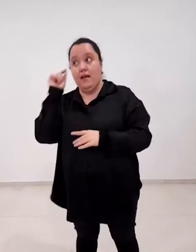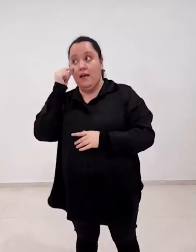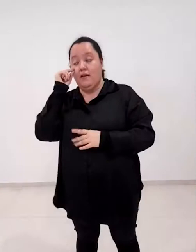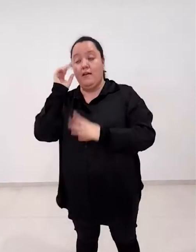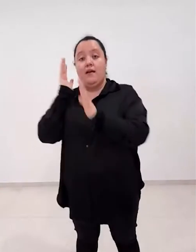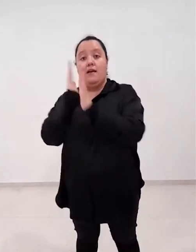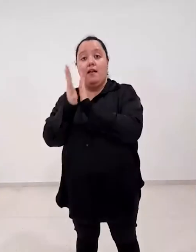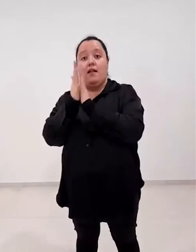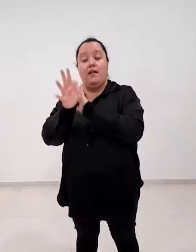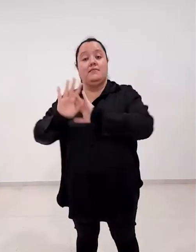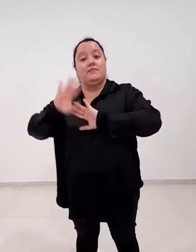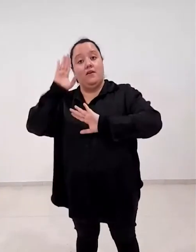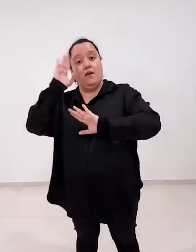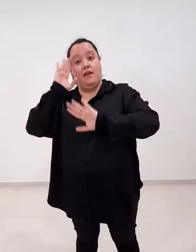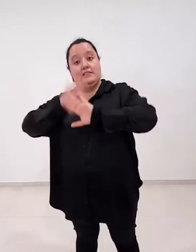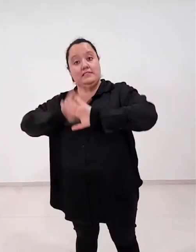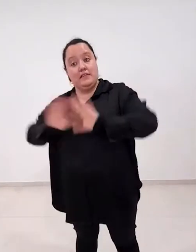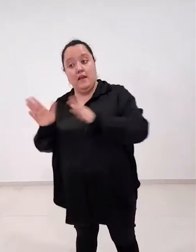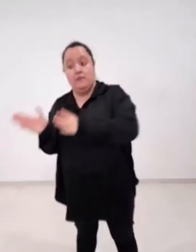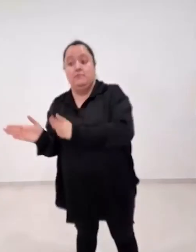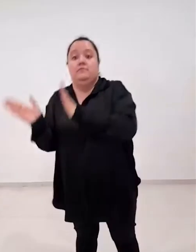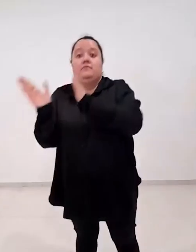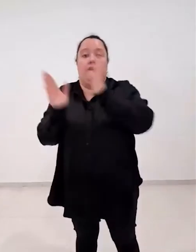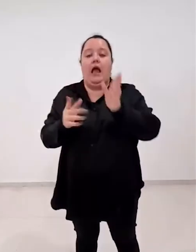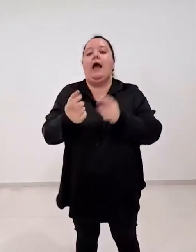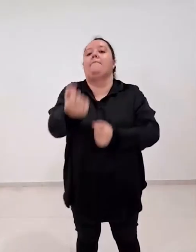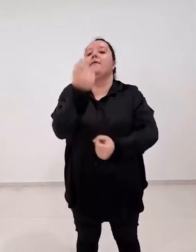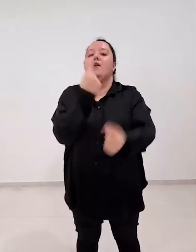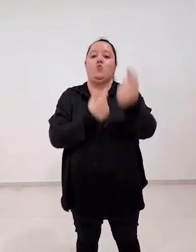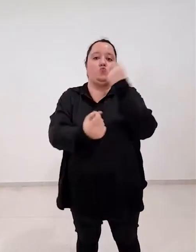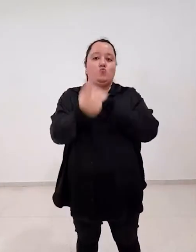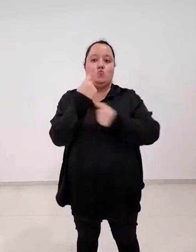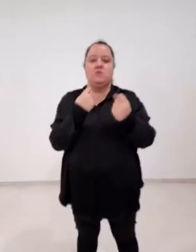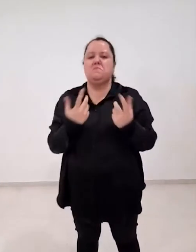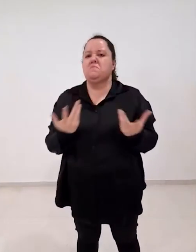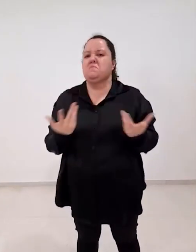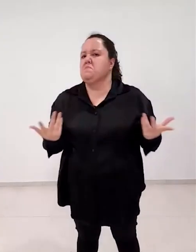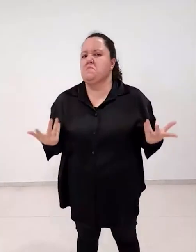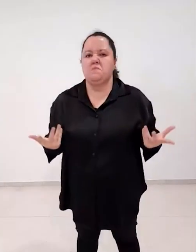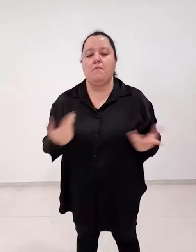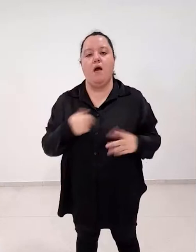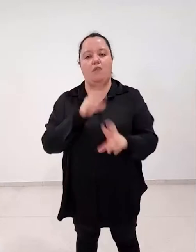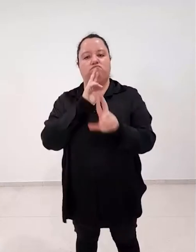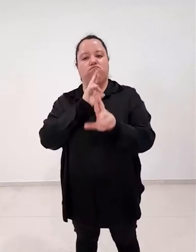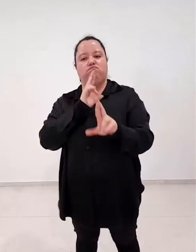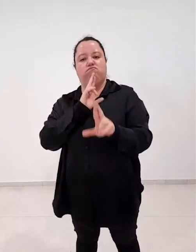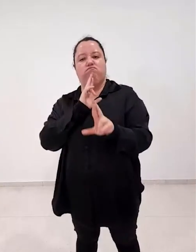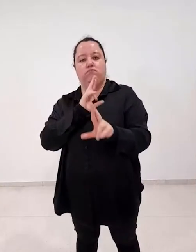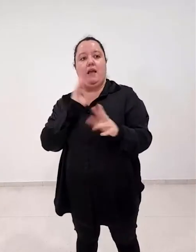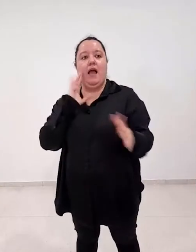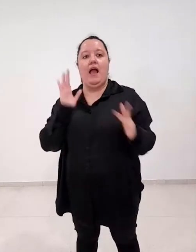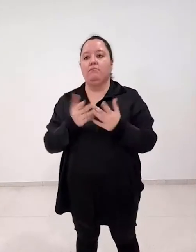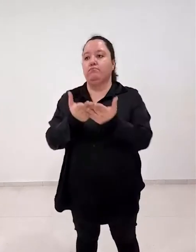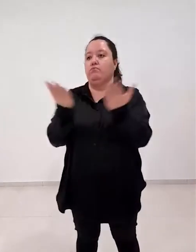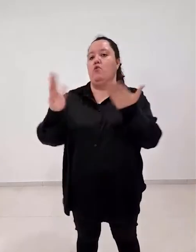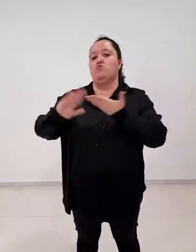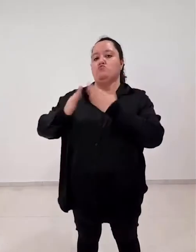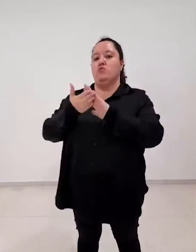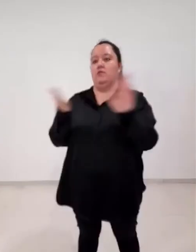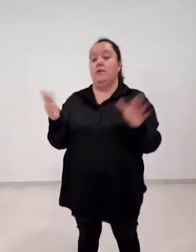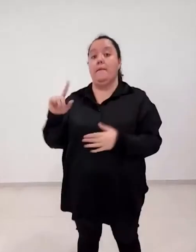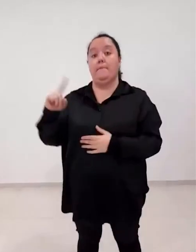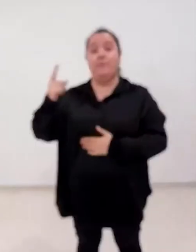y después vamos a tener las preguntas para pueden dar respuestas a las de la comunidad